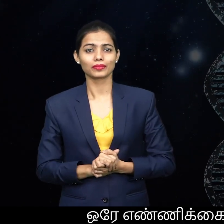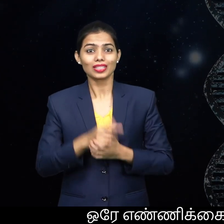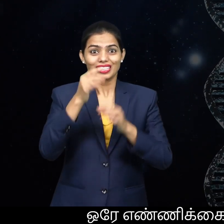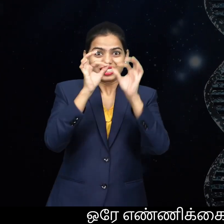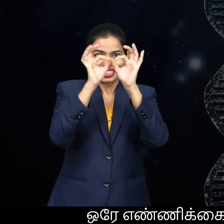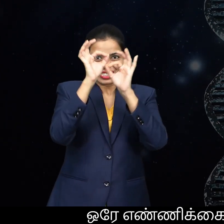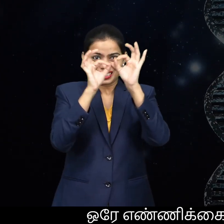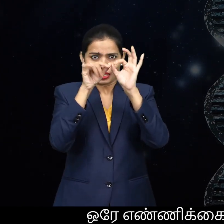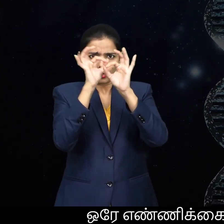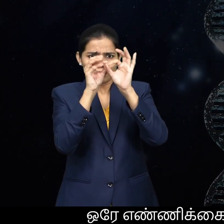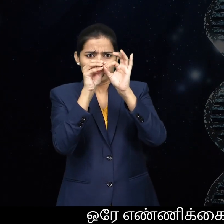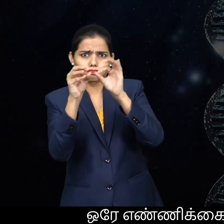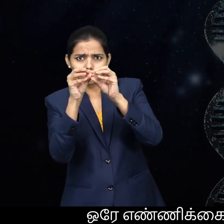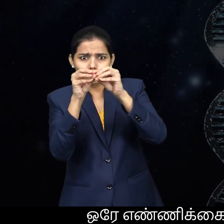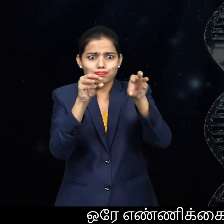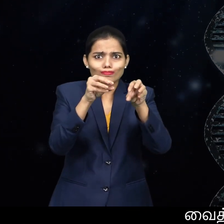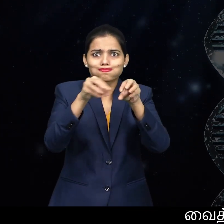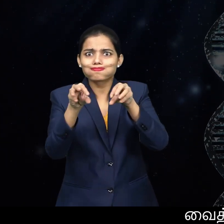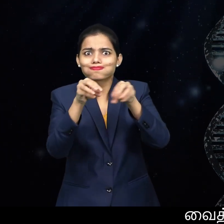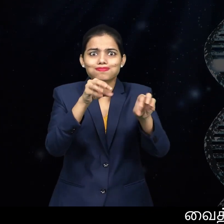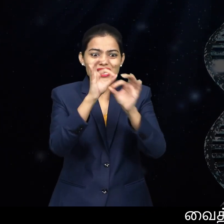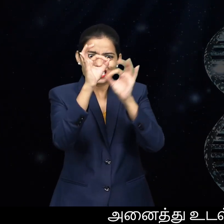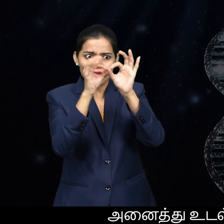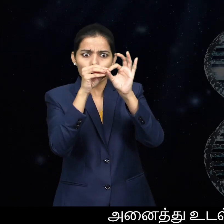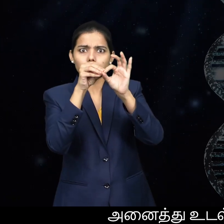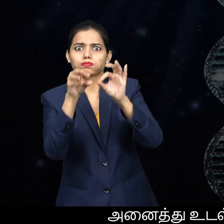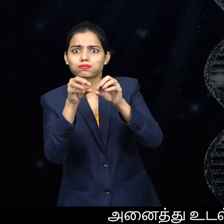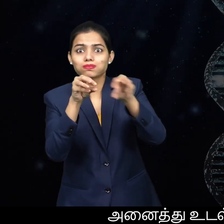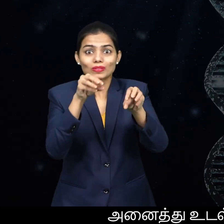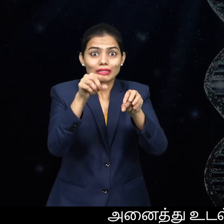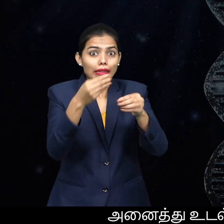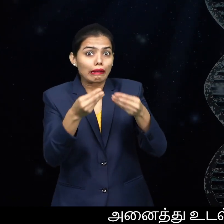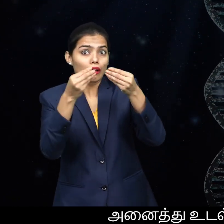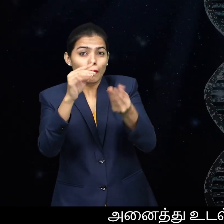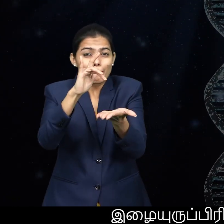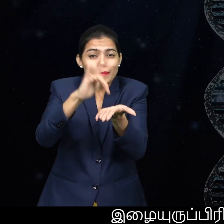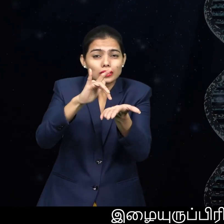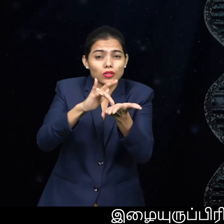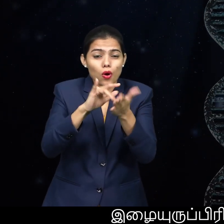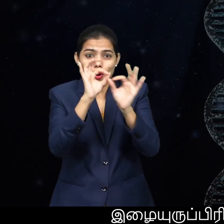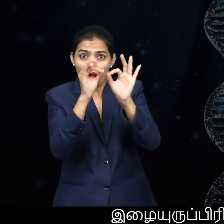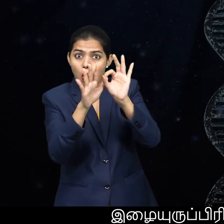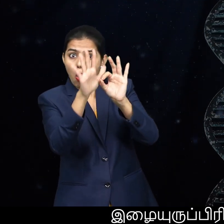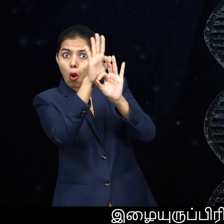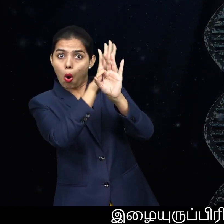ஒரே எண்ணிக்கையிலான நிறப்புரிகளை வைத்திருக்கும் அனைத்து உடல் உயிரணுக்களும் இழையுறு பிரிவு